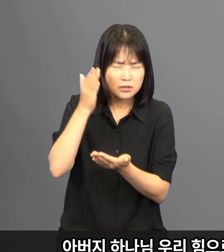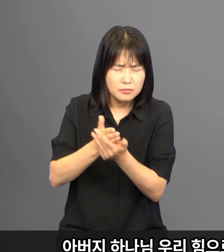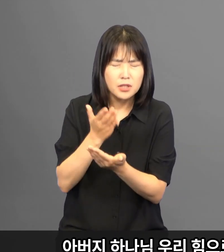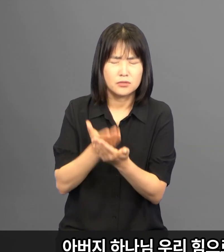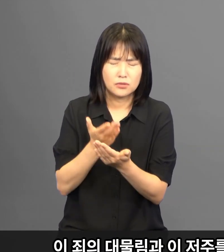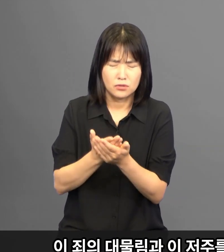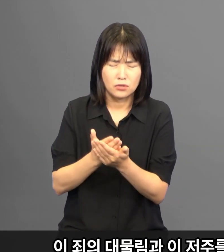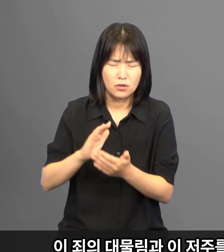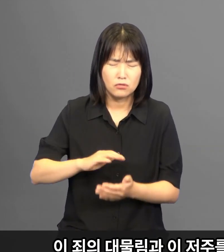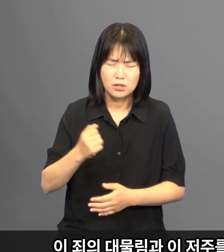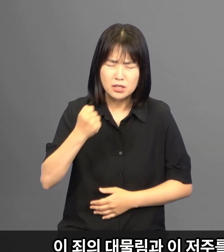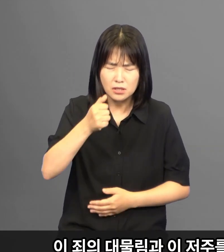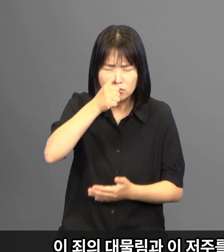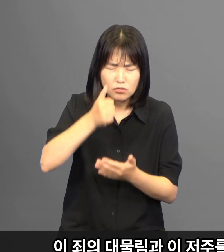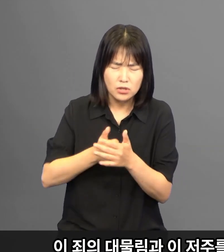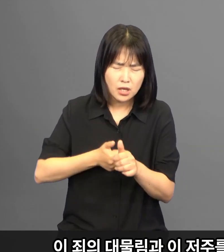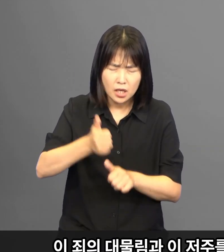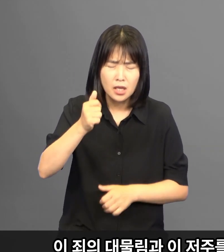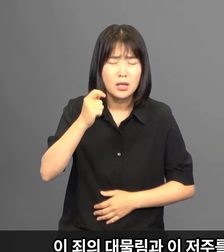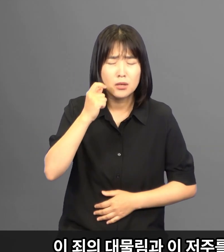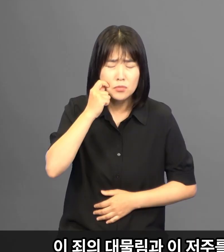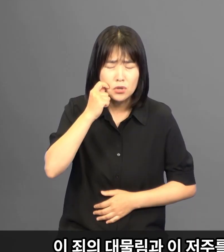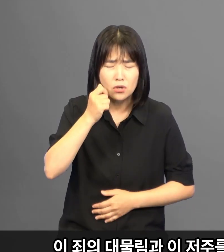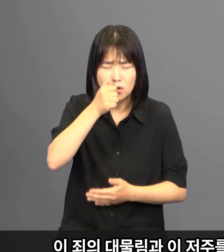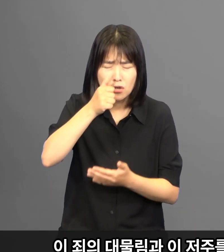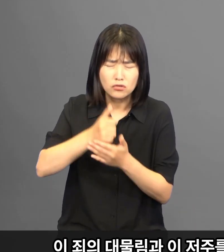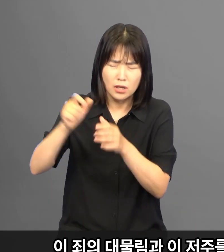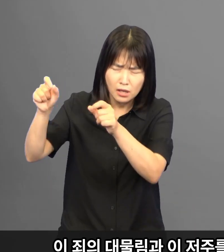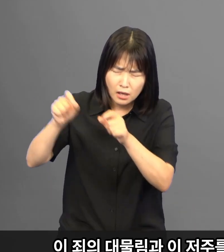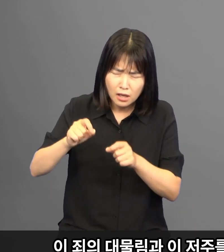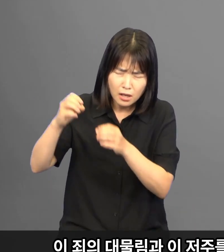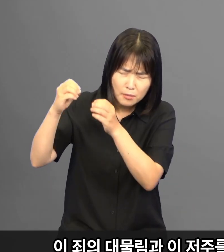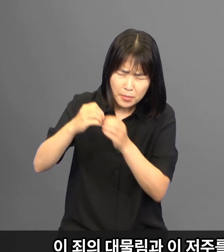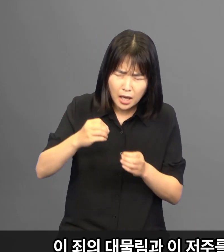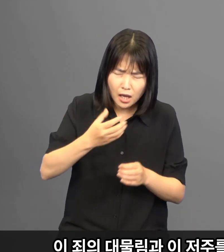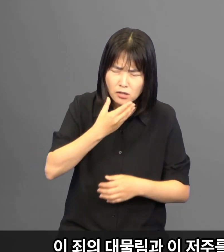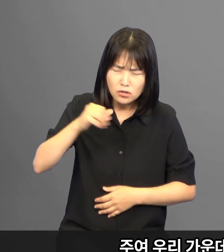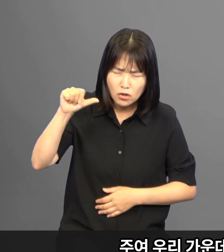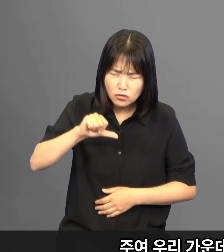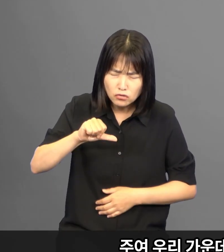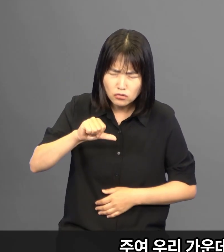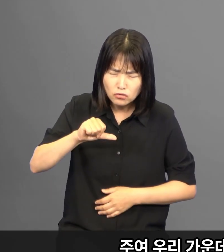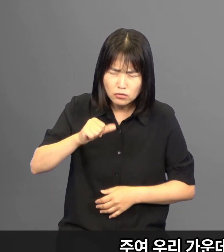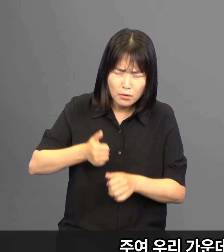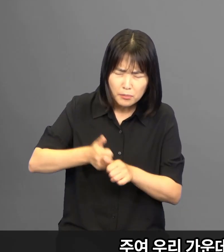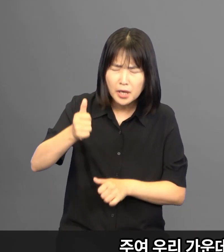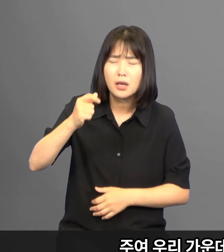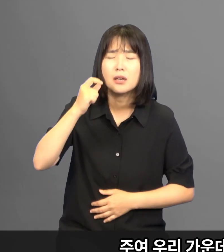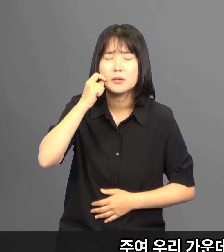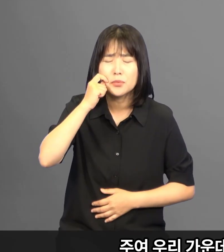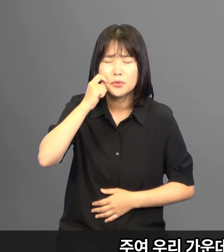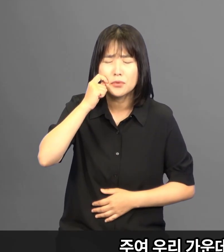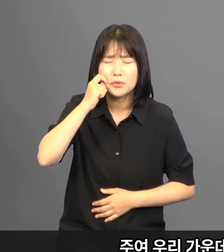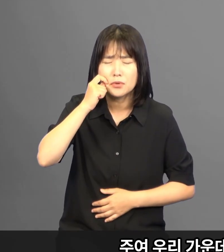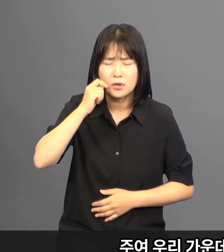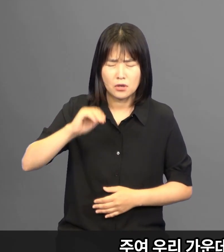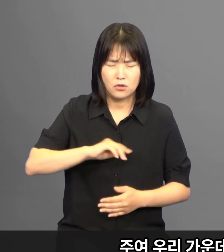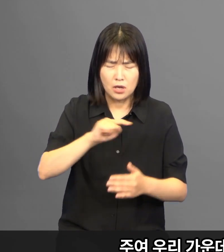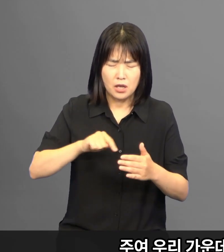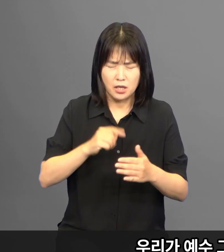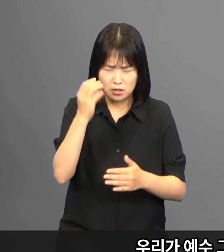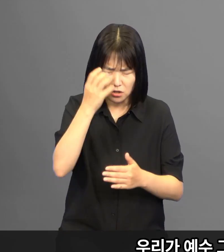이길 수가 없습니다. 이 죄의 대물림과 이 저주를 우리 힘으로는 이길 수가 없으니 주여, 우리 가운데 성령으로